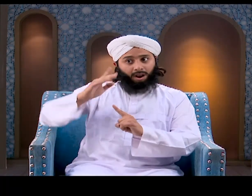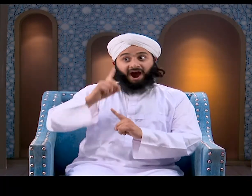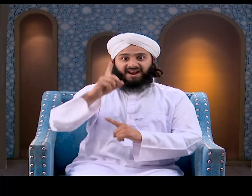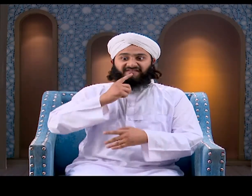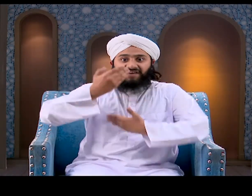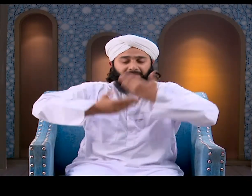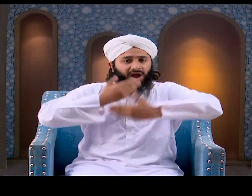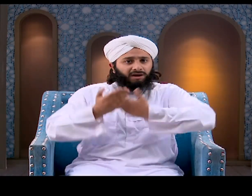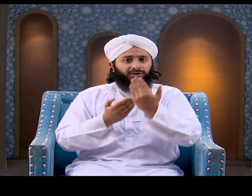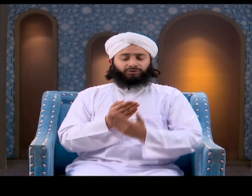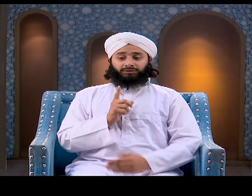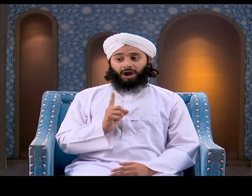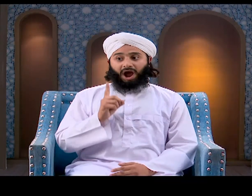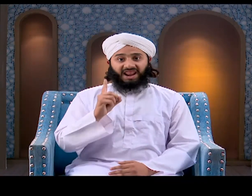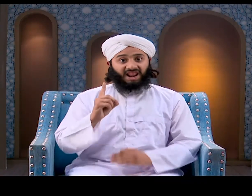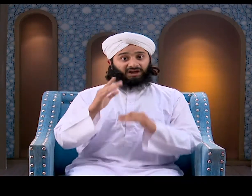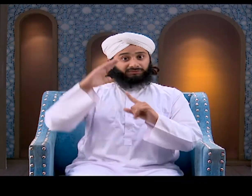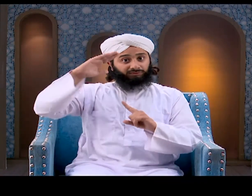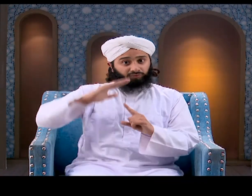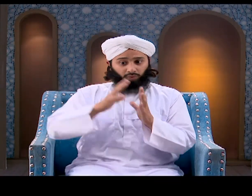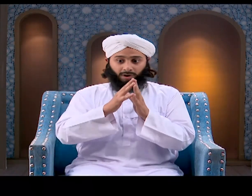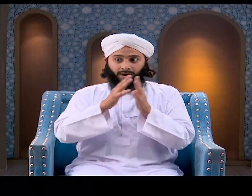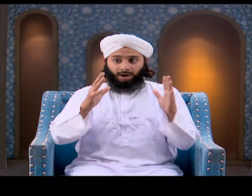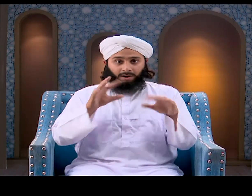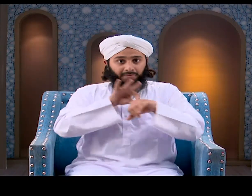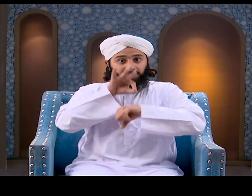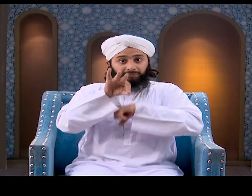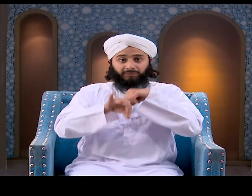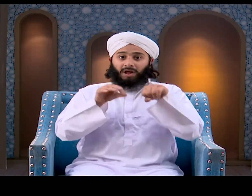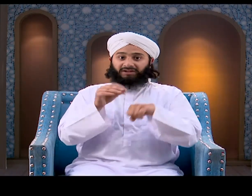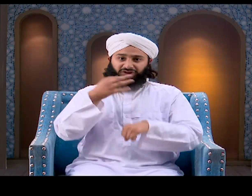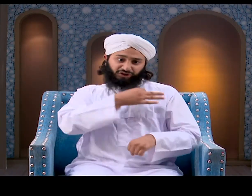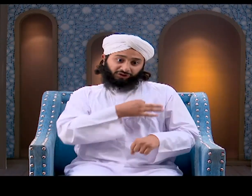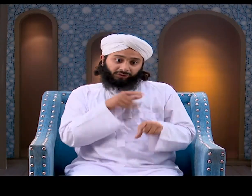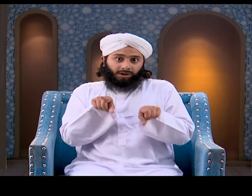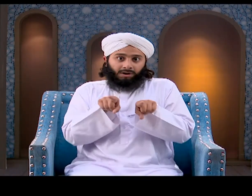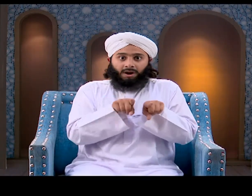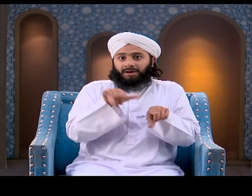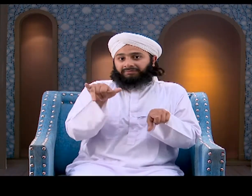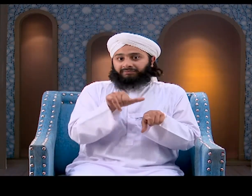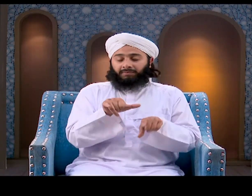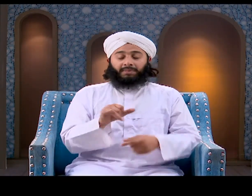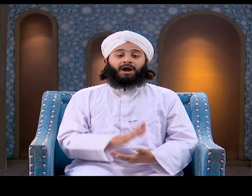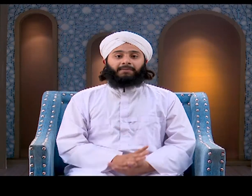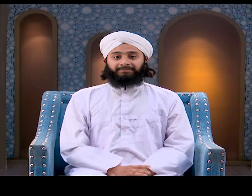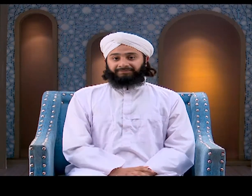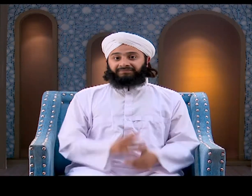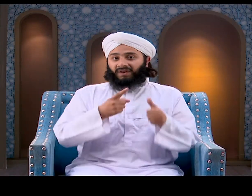رب نے فرمایا ہے کہ اللہ کی رحمت نیک لوگوں کے قریب ہے۔ والد اعلیٰ حضرت مولانا نقی علی